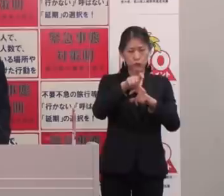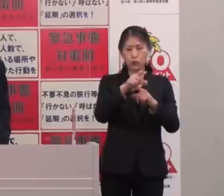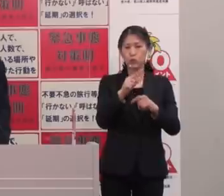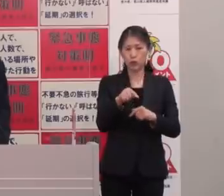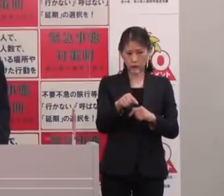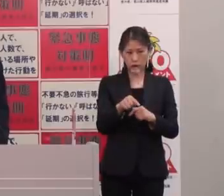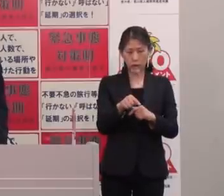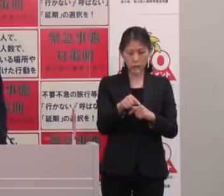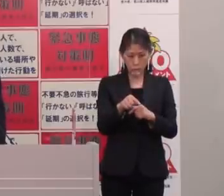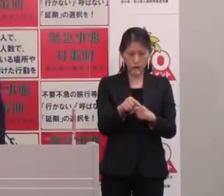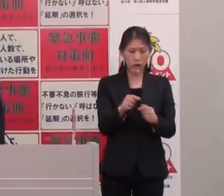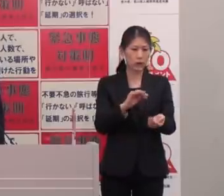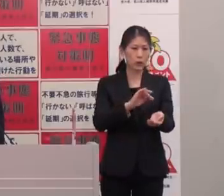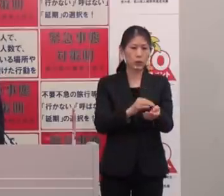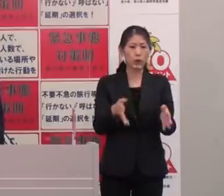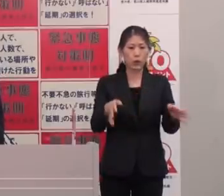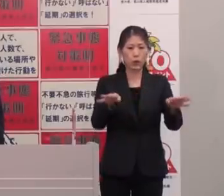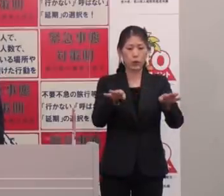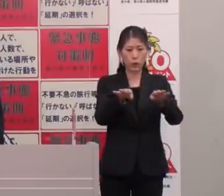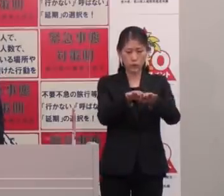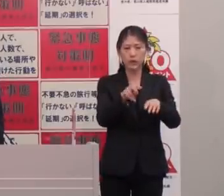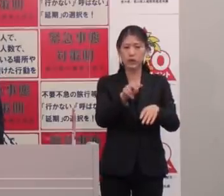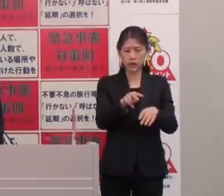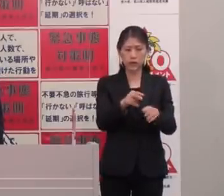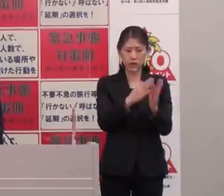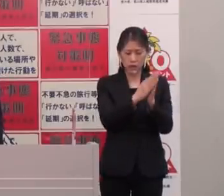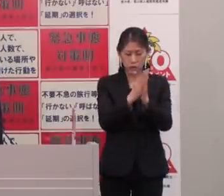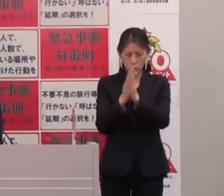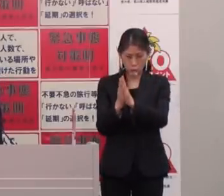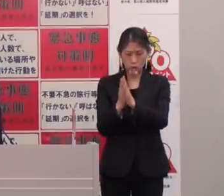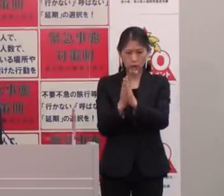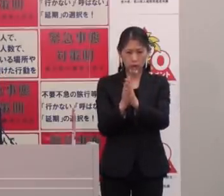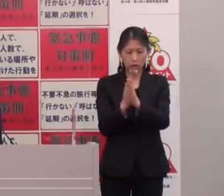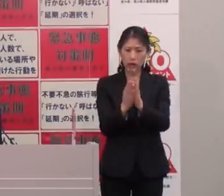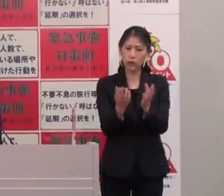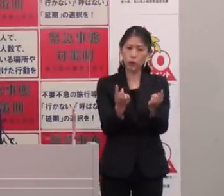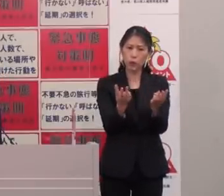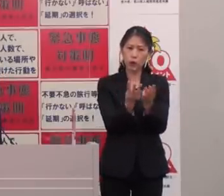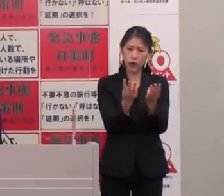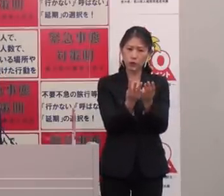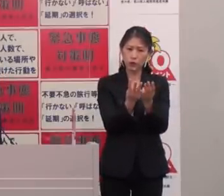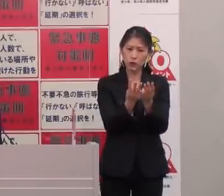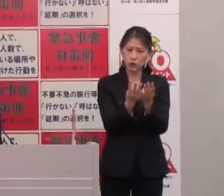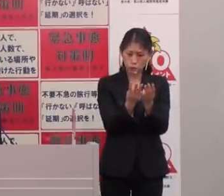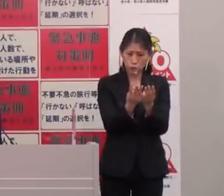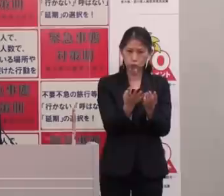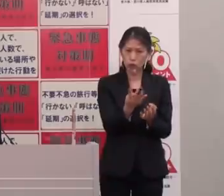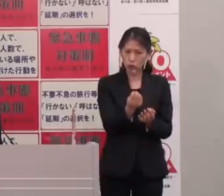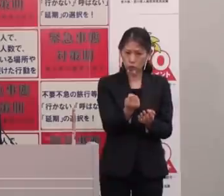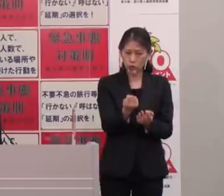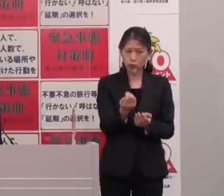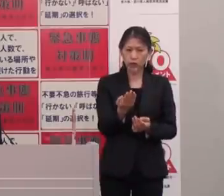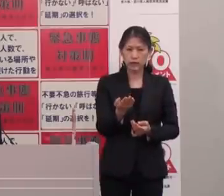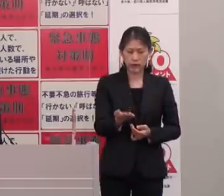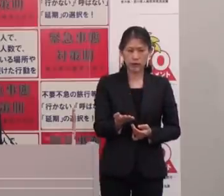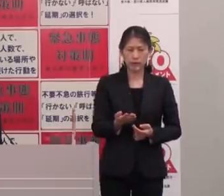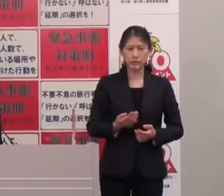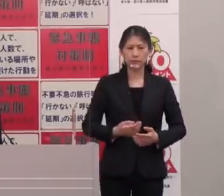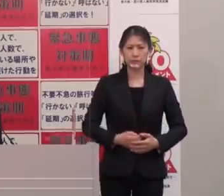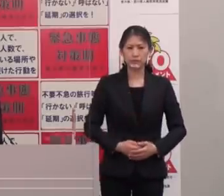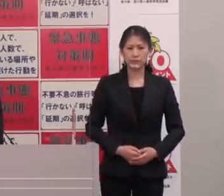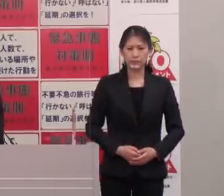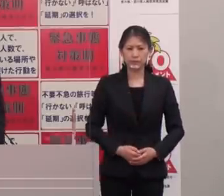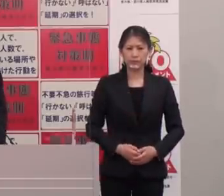くらいの医療機関に対して今呼びか要請というか依頼を今日中からですかね、行う予定です